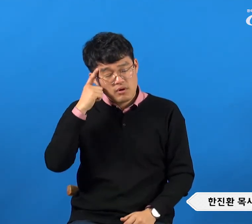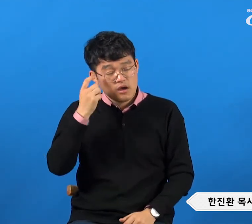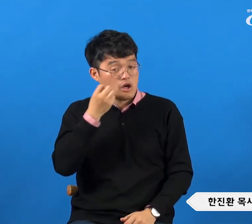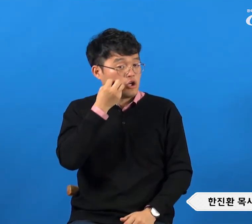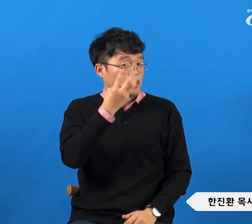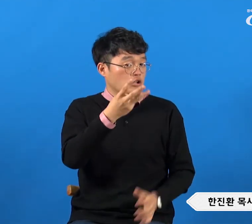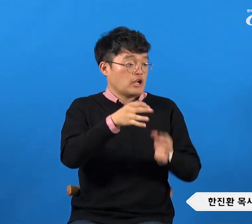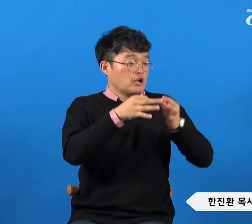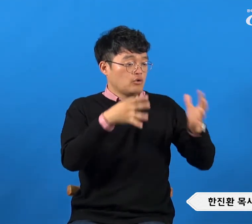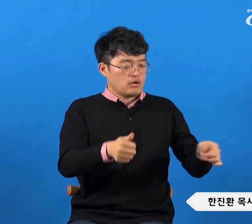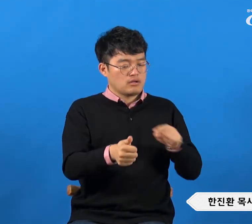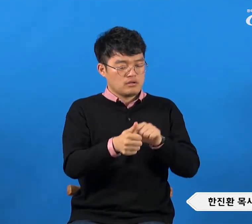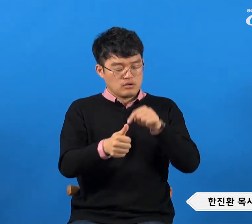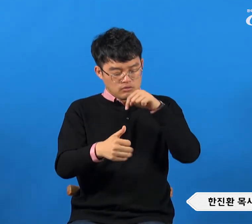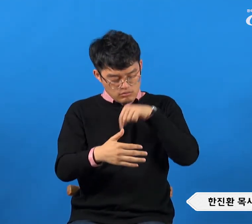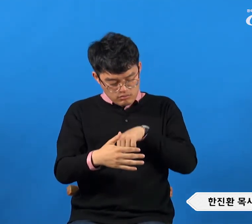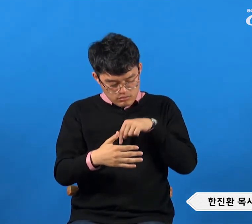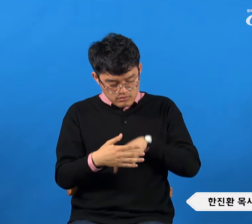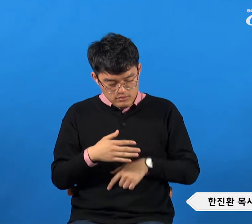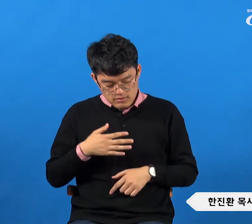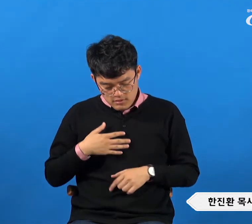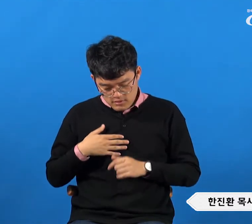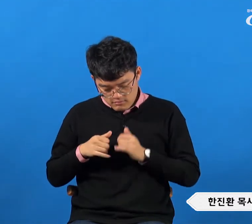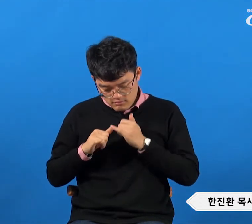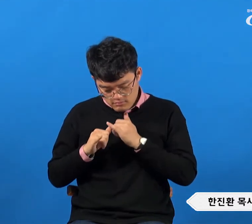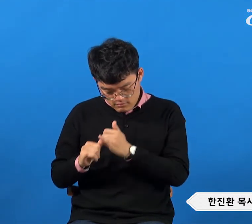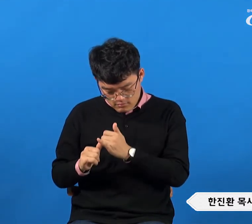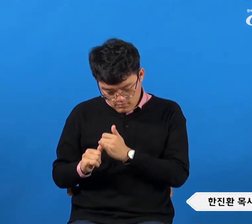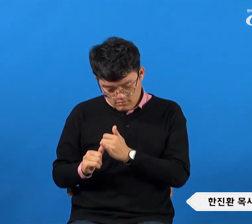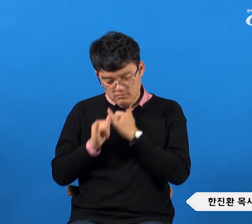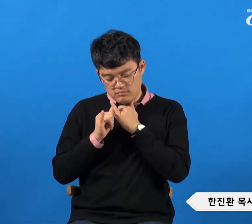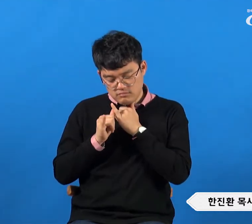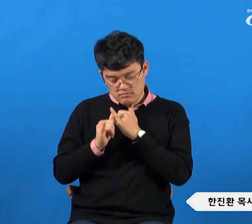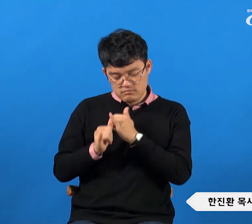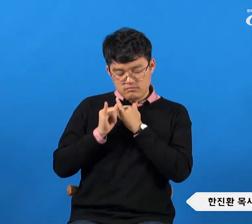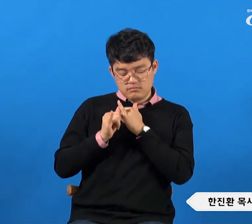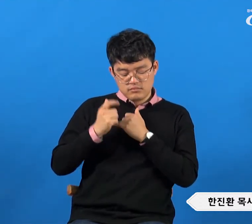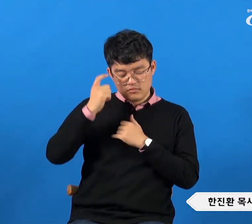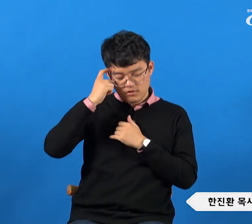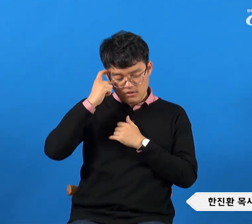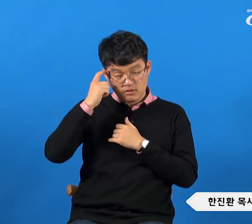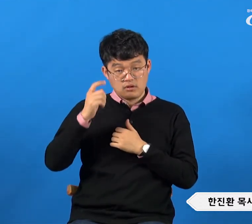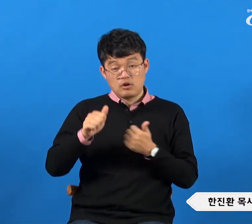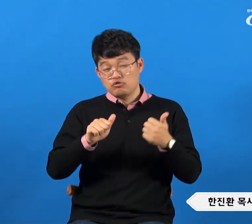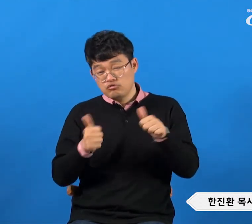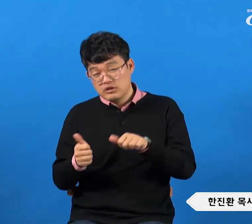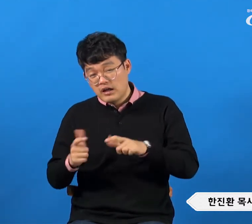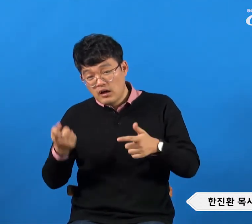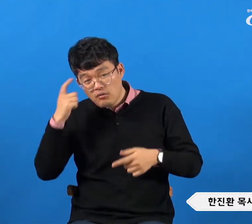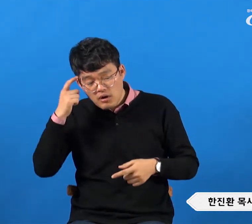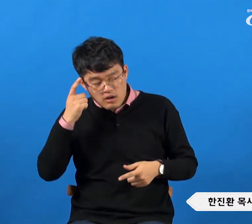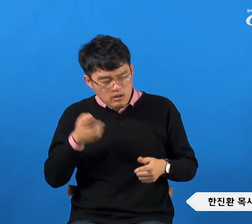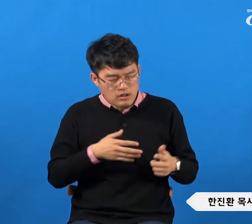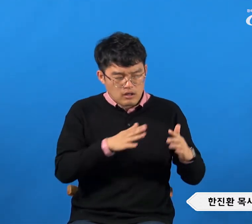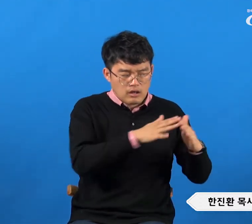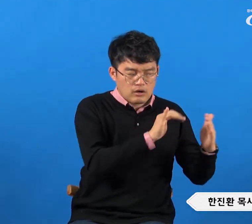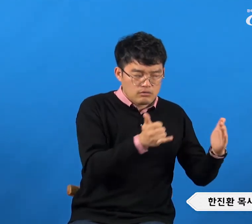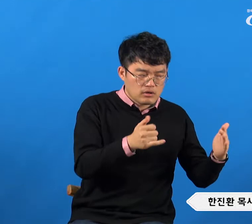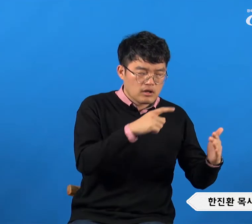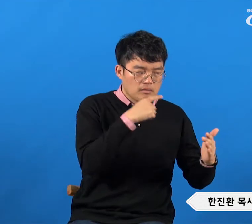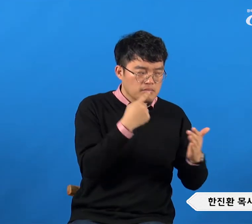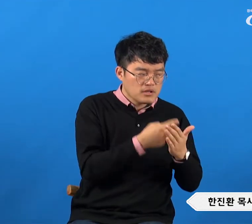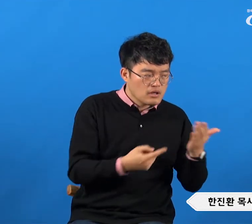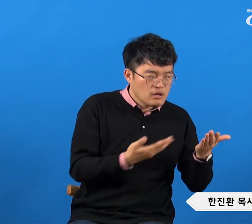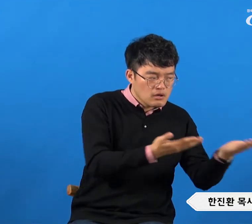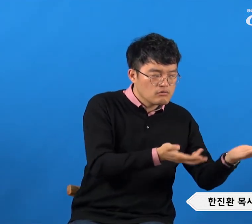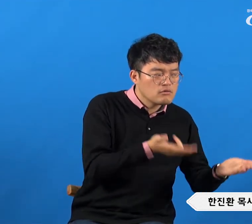달 내내 자살을 생각한 것입니다. 그가 죽지 않았던 유일한 이유는 가족들에게 피해를 주지